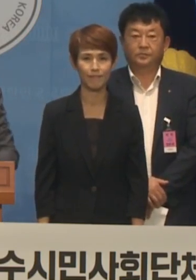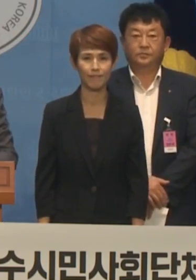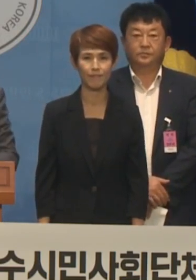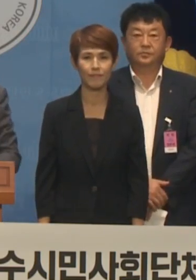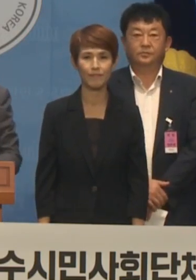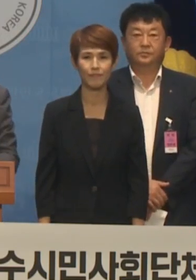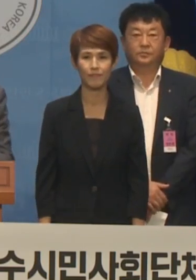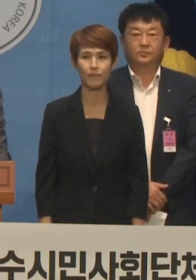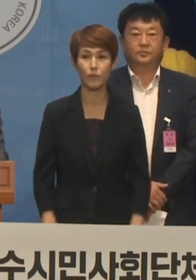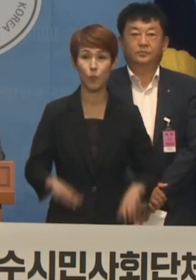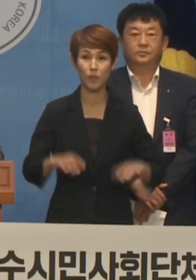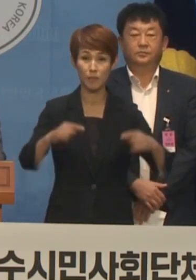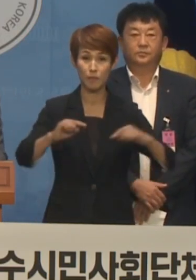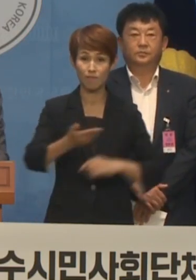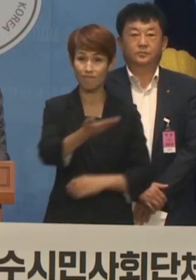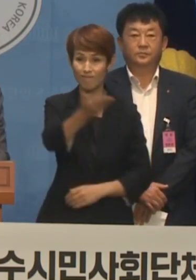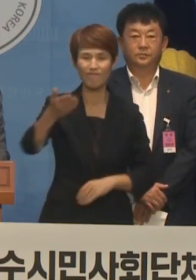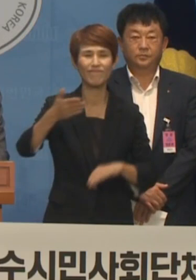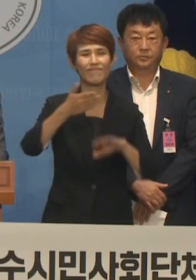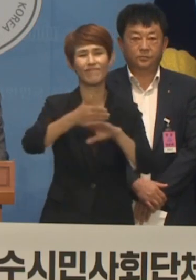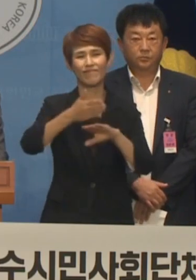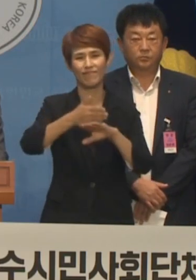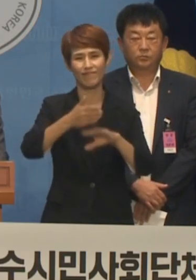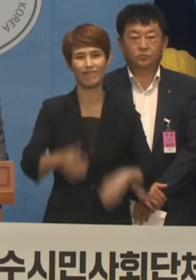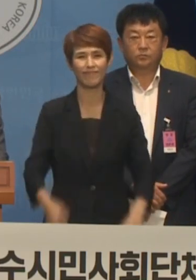기자회견에 참석해 주신 기자님들 감사드립니다.